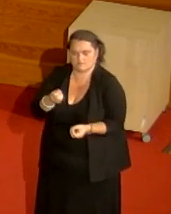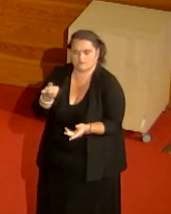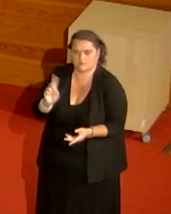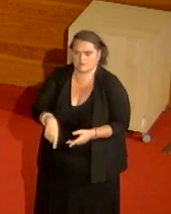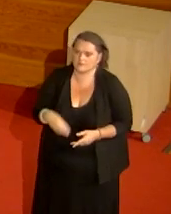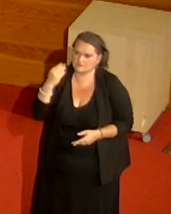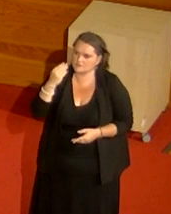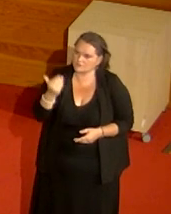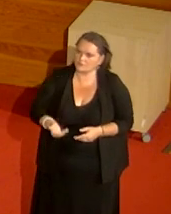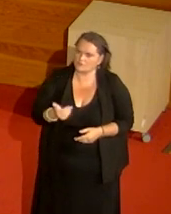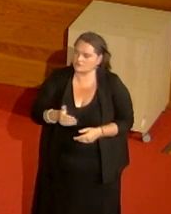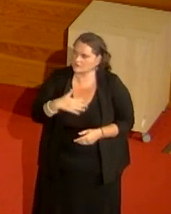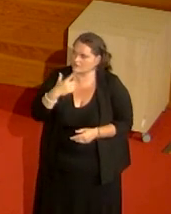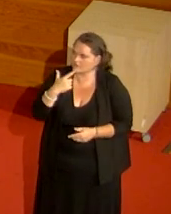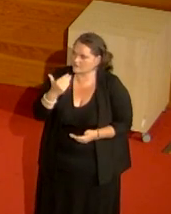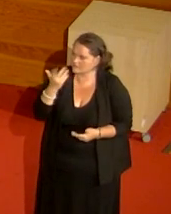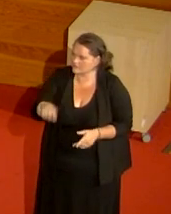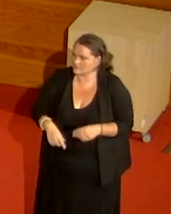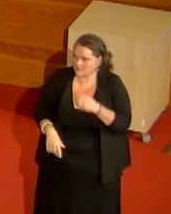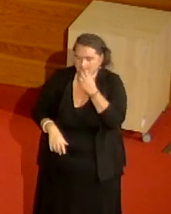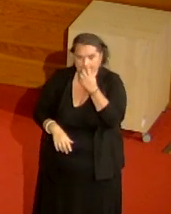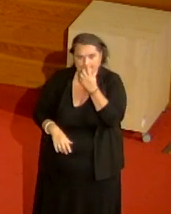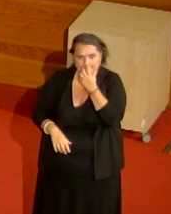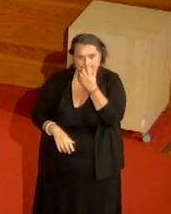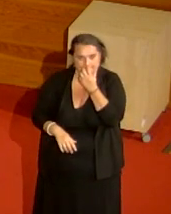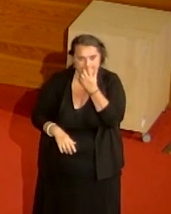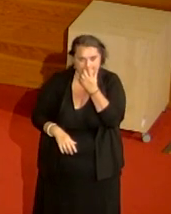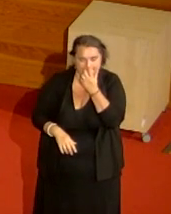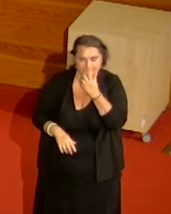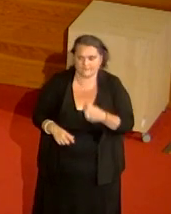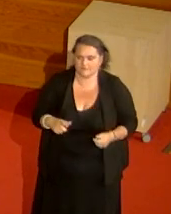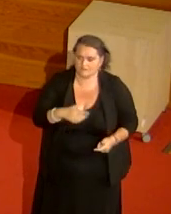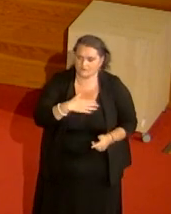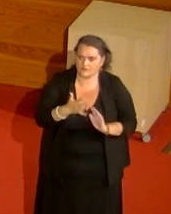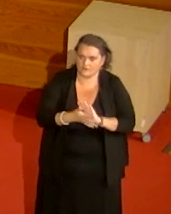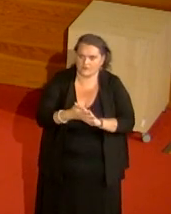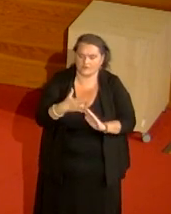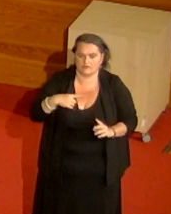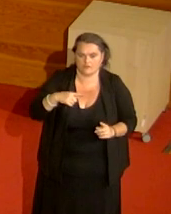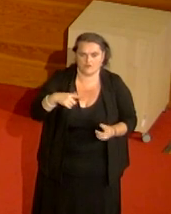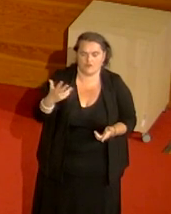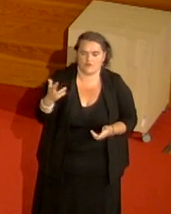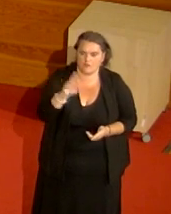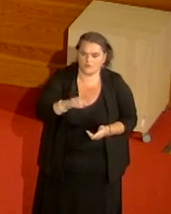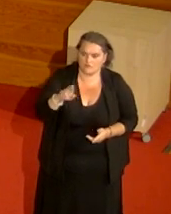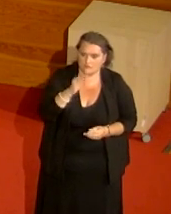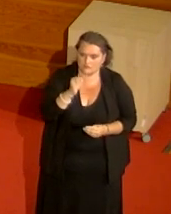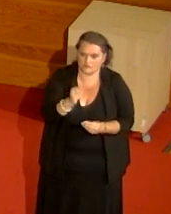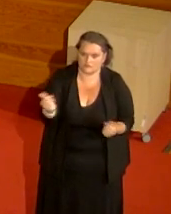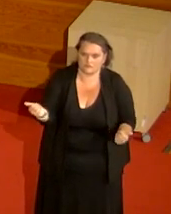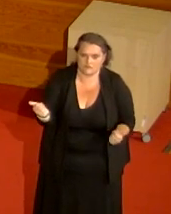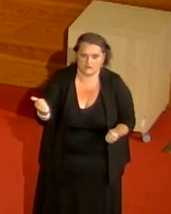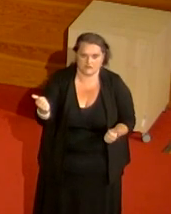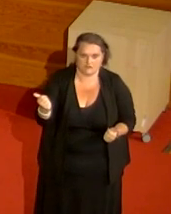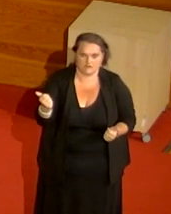incluyamos y y lo agradezco también Bueno pues eh quiero hablaros sobre el bucle invisible la humanidad leída por las máquinas